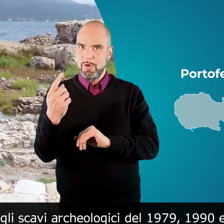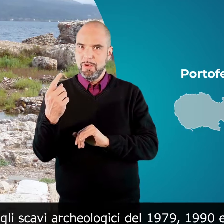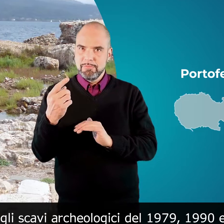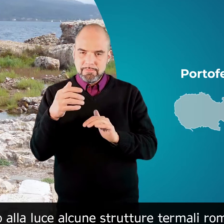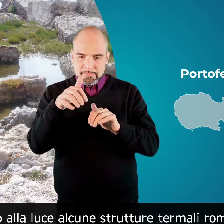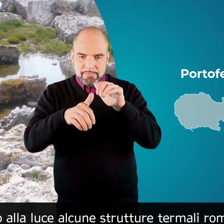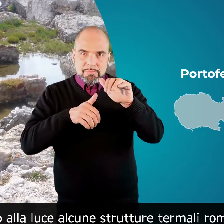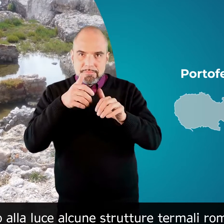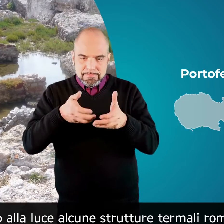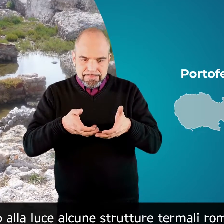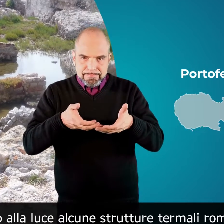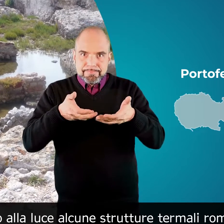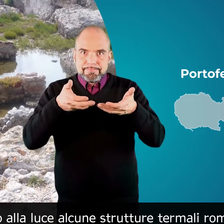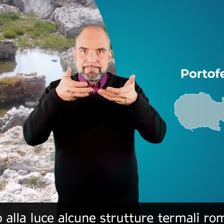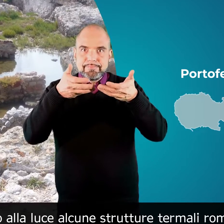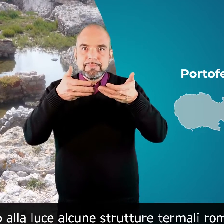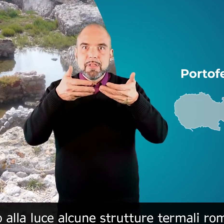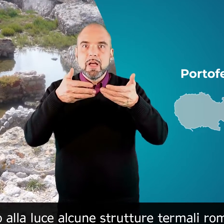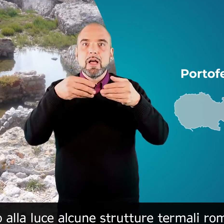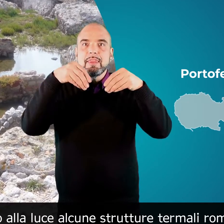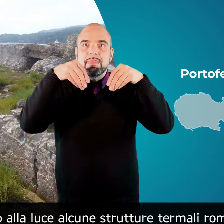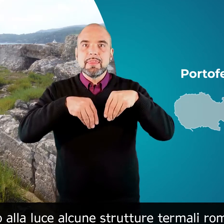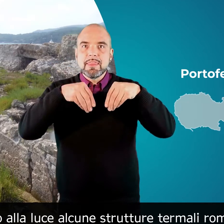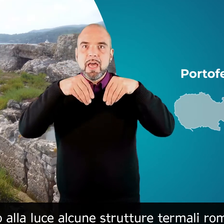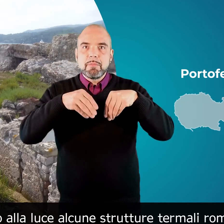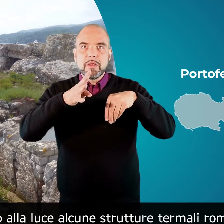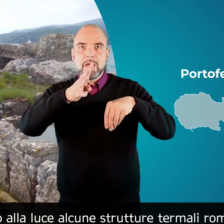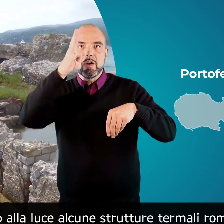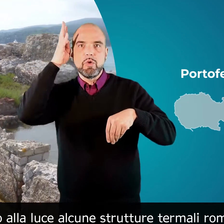Vennero alla luce alcune strutture termali romane